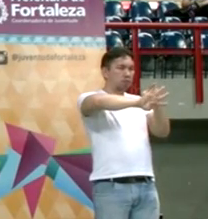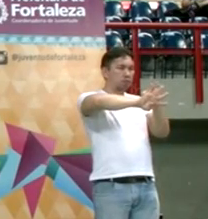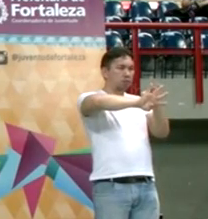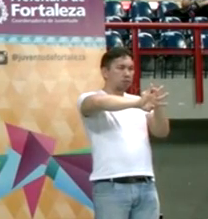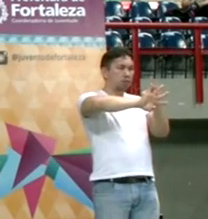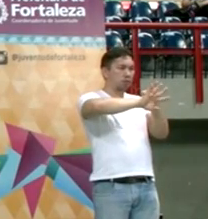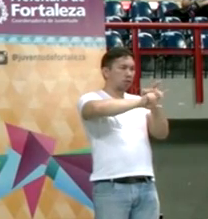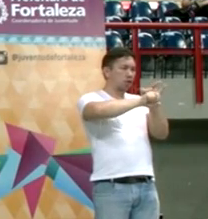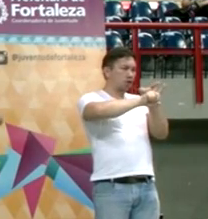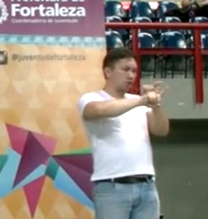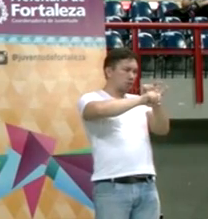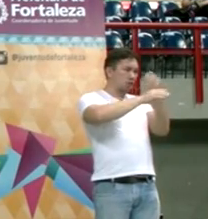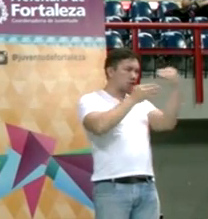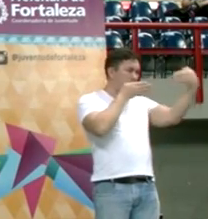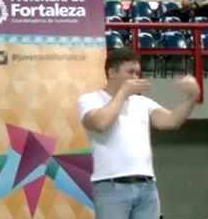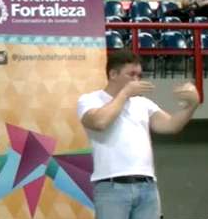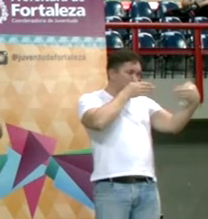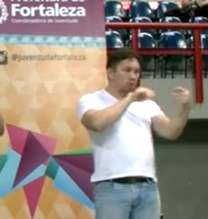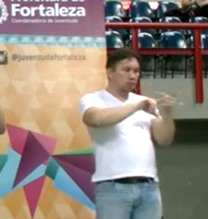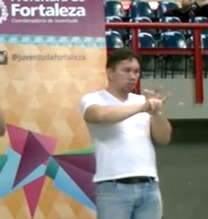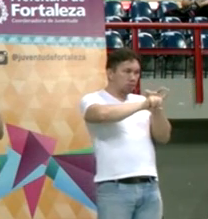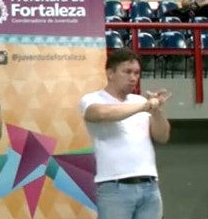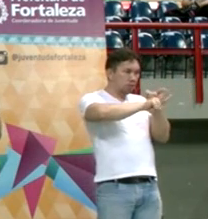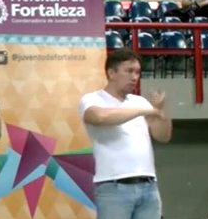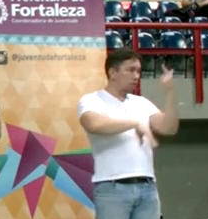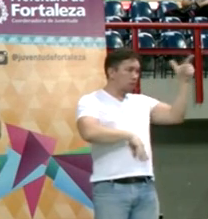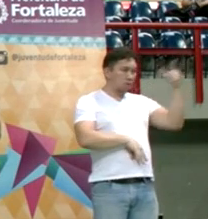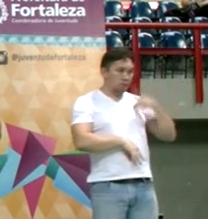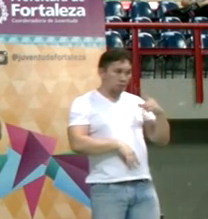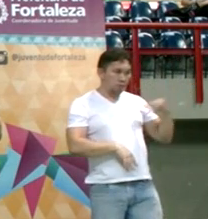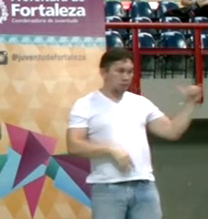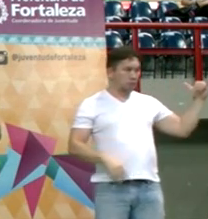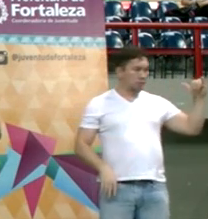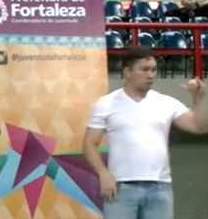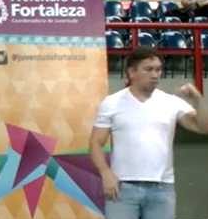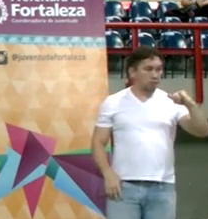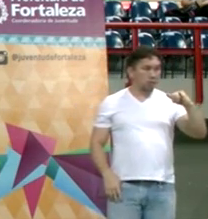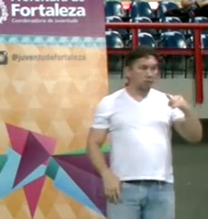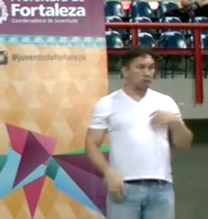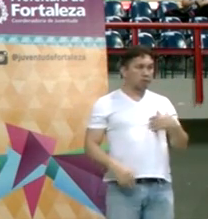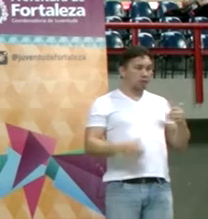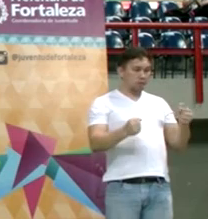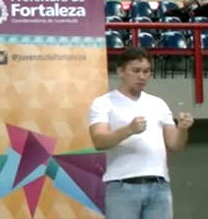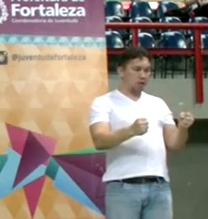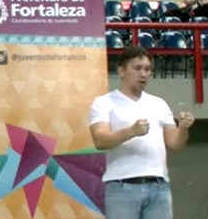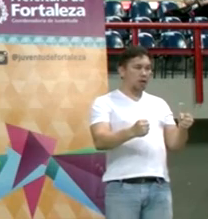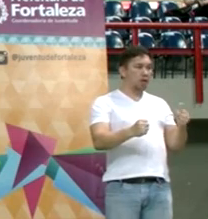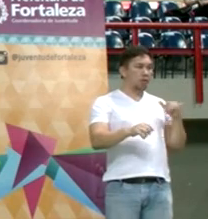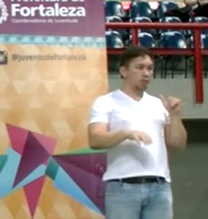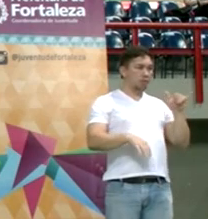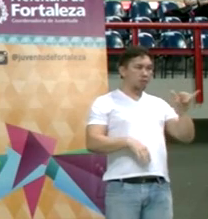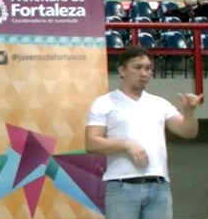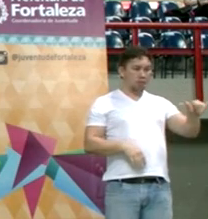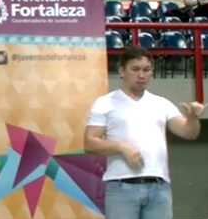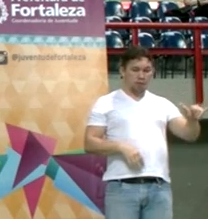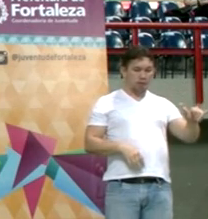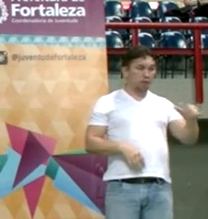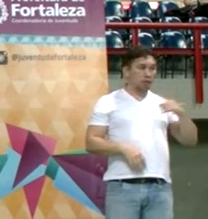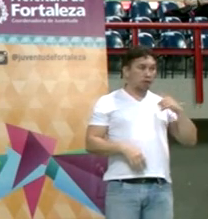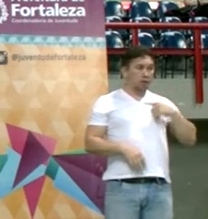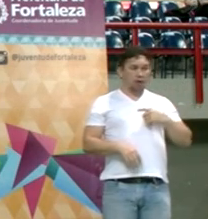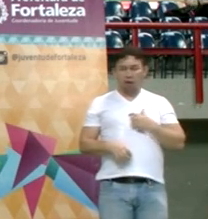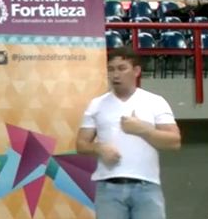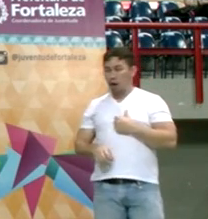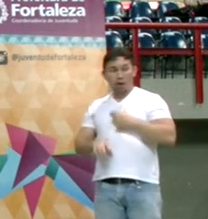Então os caras podiam atirar de frente, enquanto os outros aviões, o piloto passava e o copiloto ficava